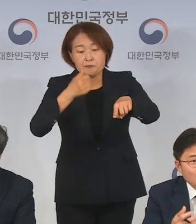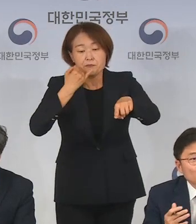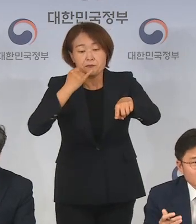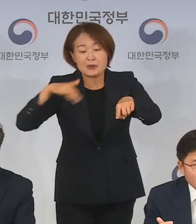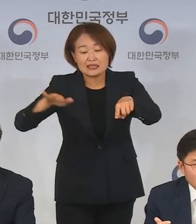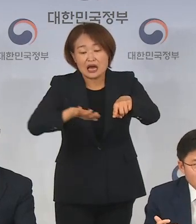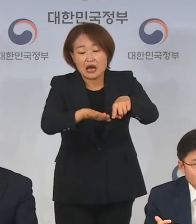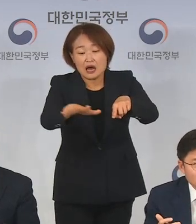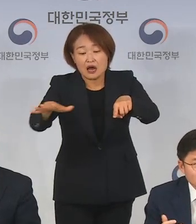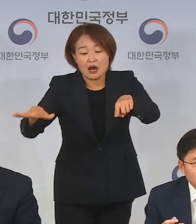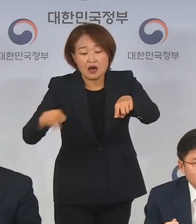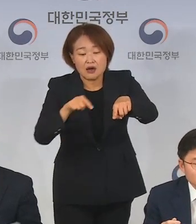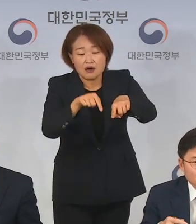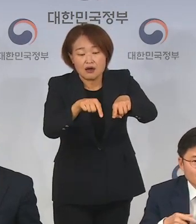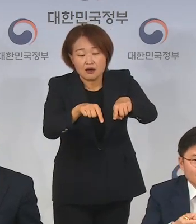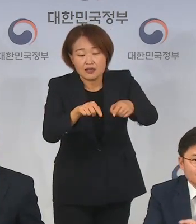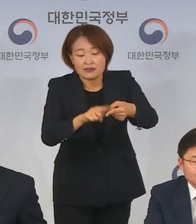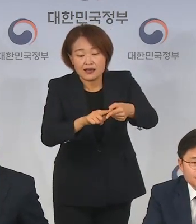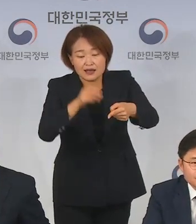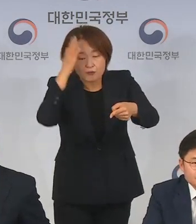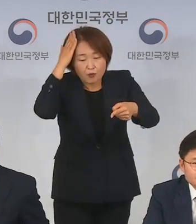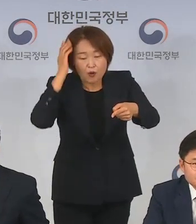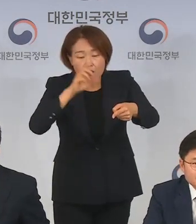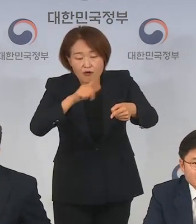저희들이 지금 갖고 있다 이렇게 말씀을 드린 거고요.